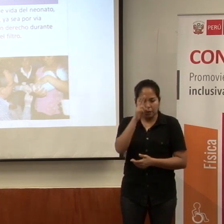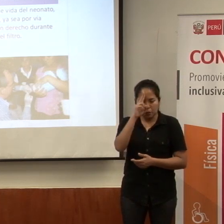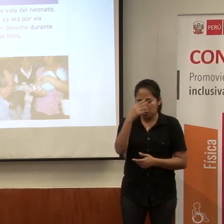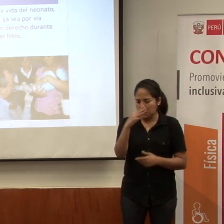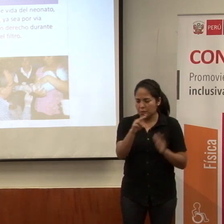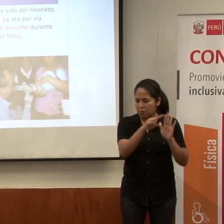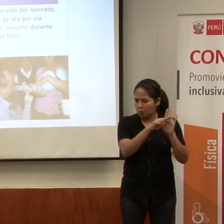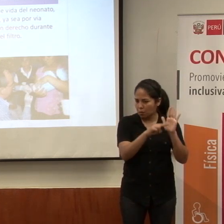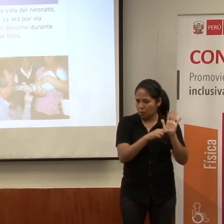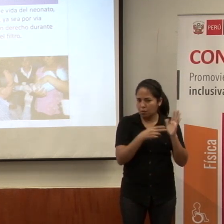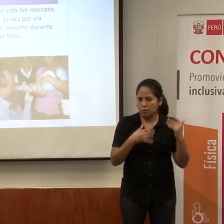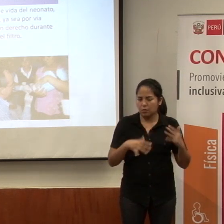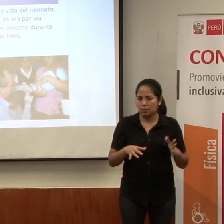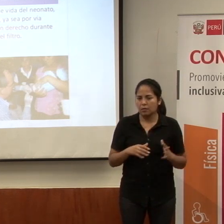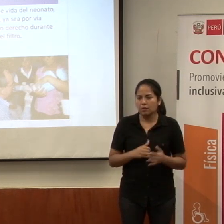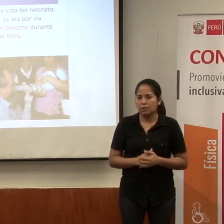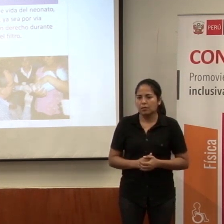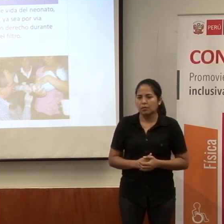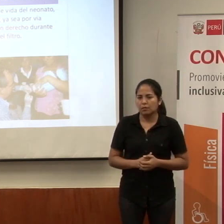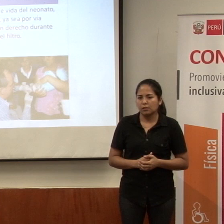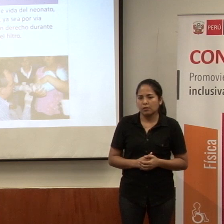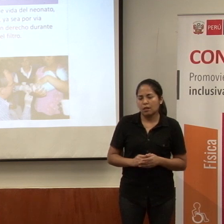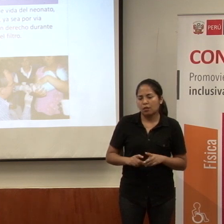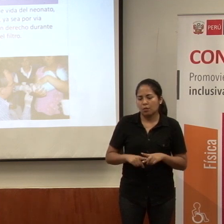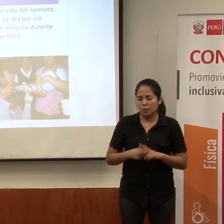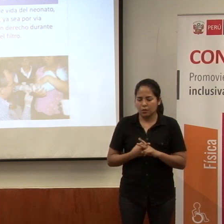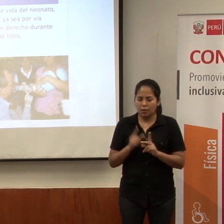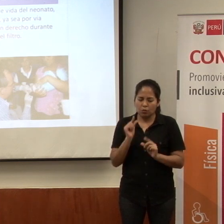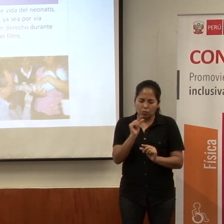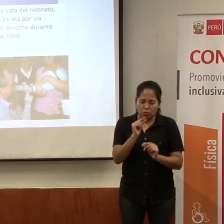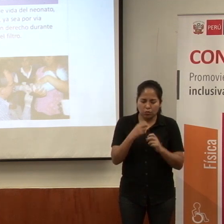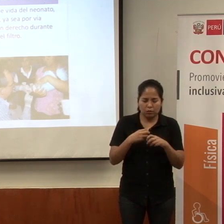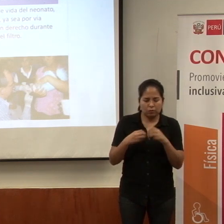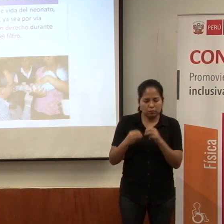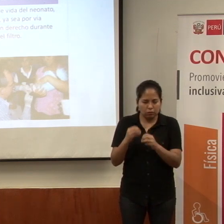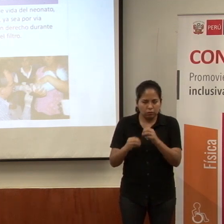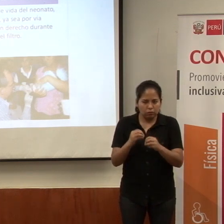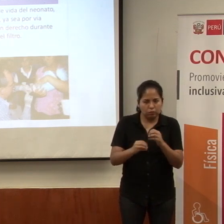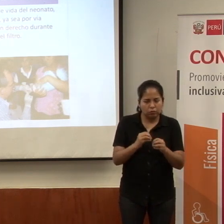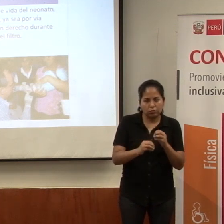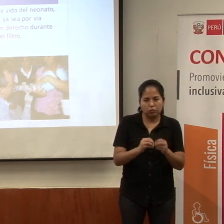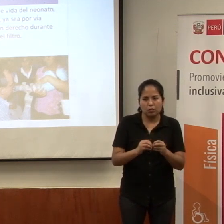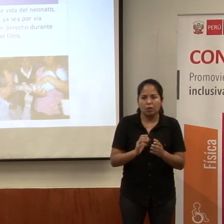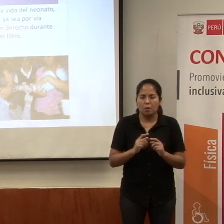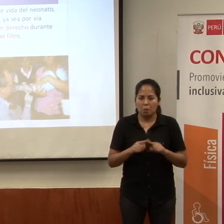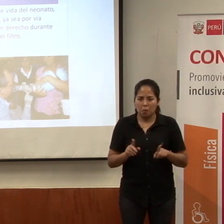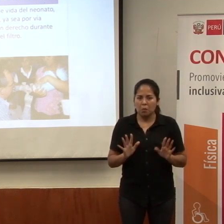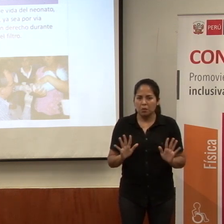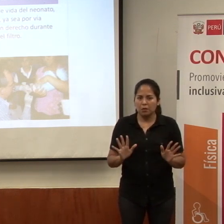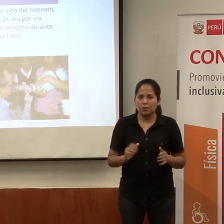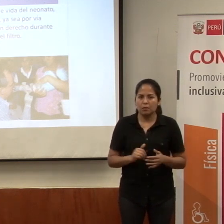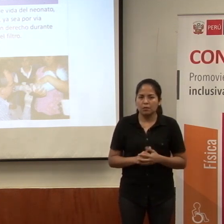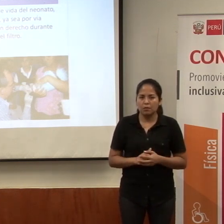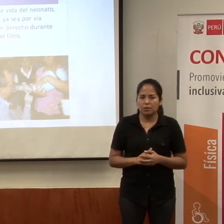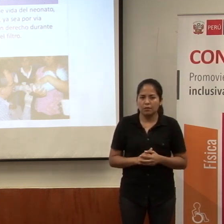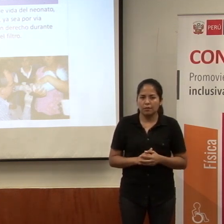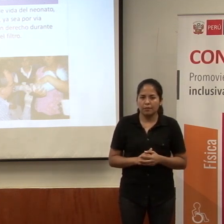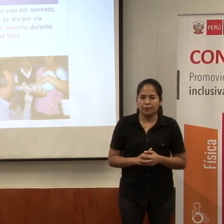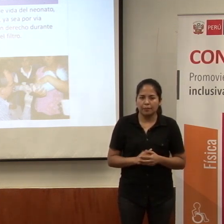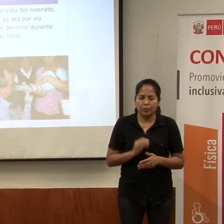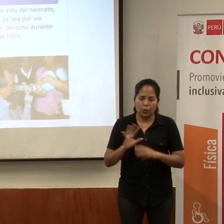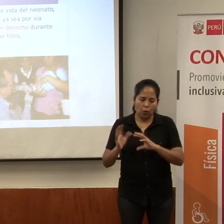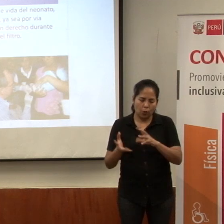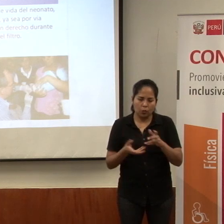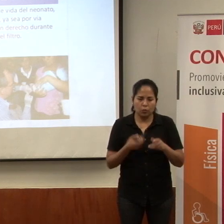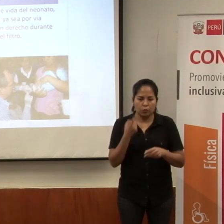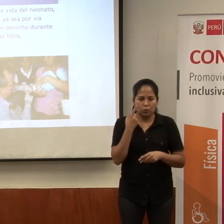norma. Habían algunos problemas operativos que entiendo que se han ido superando, pero todavía de manera universal